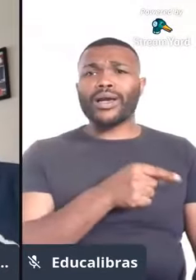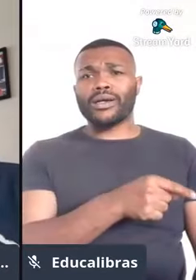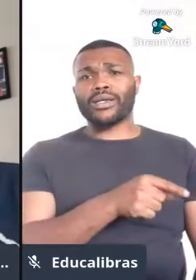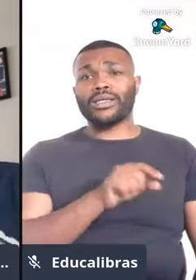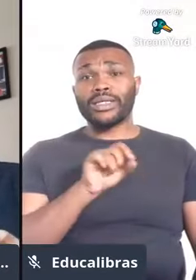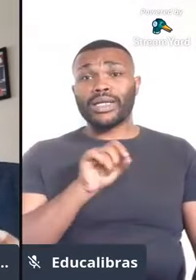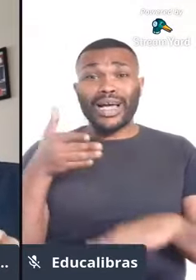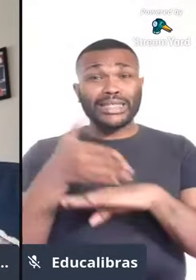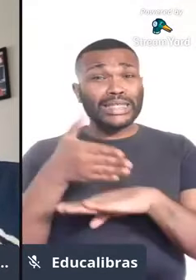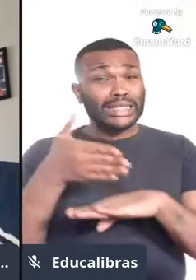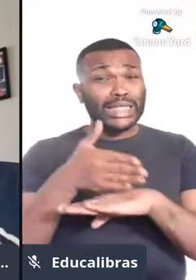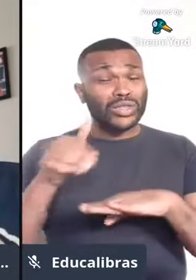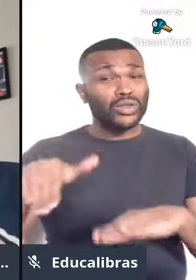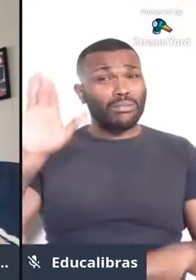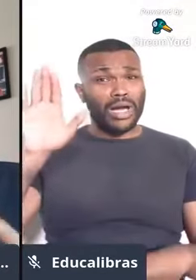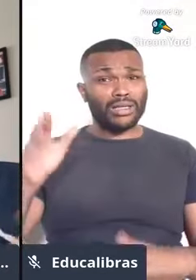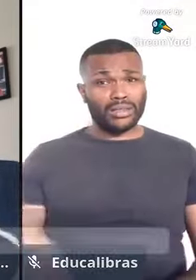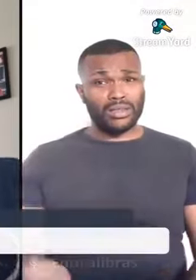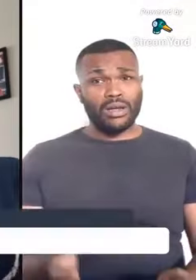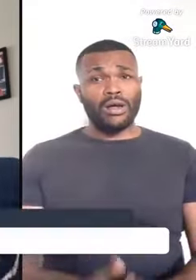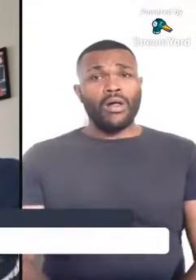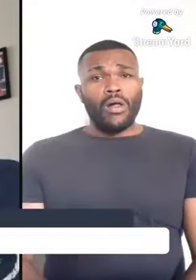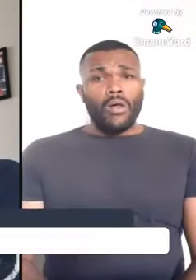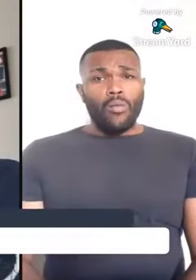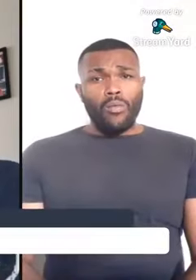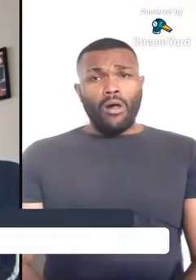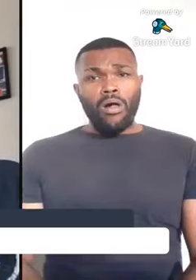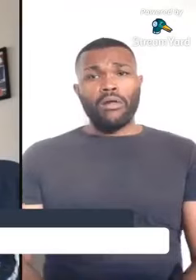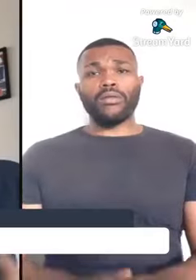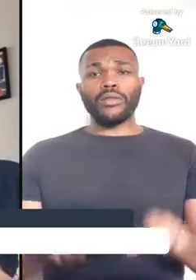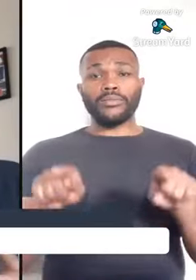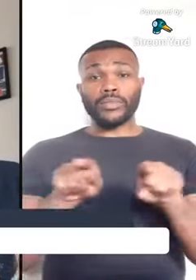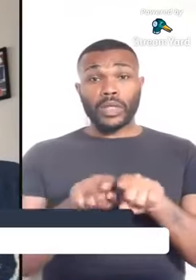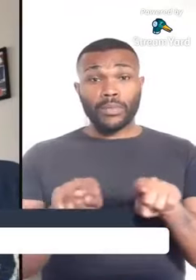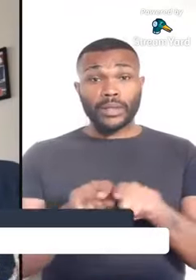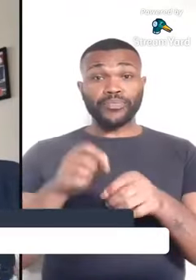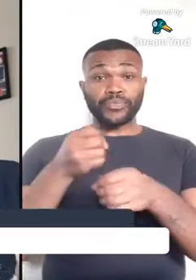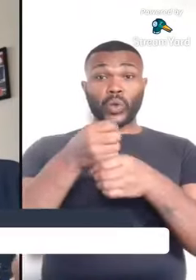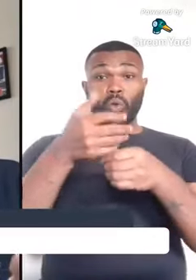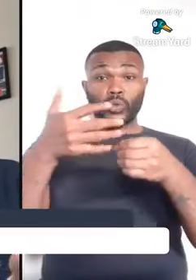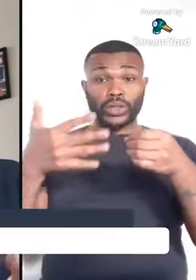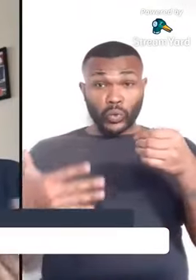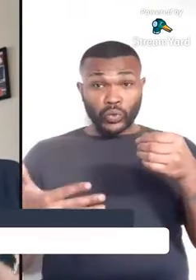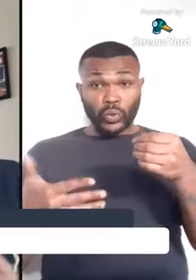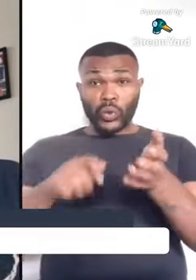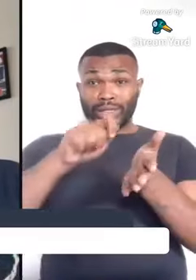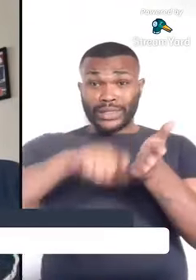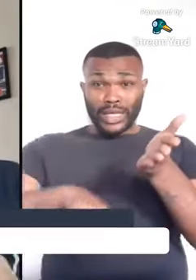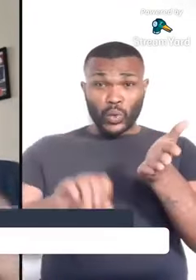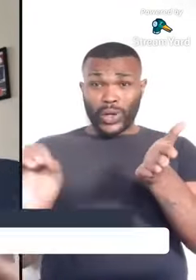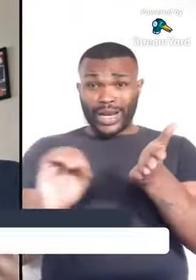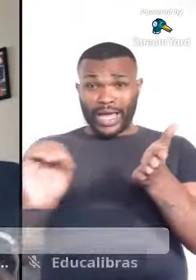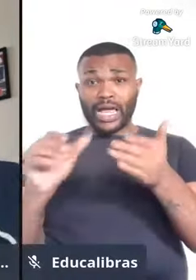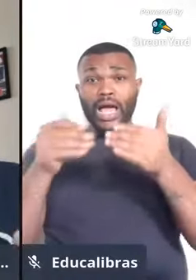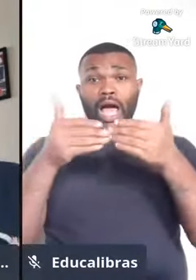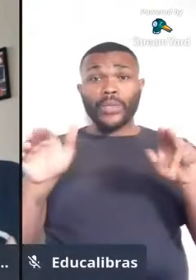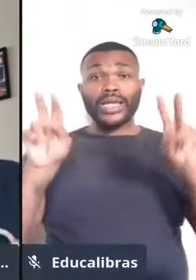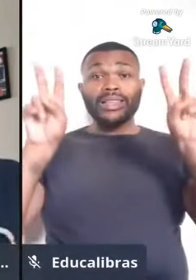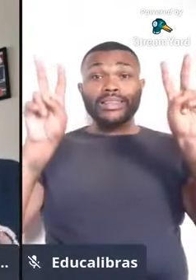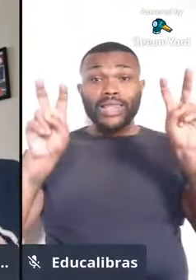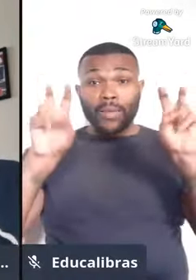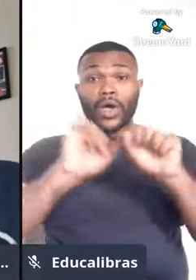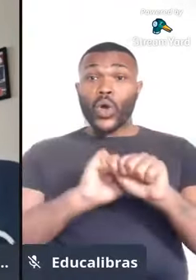né? Os veículos estão abrindo conteúdos sem assinatura sobre o coronavírus para informar as